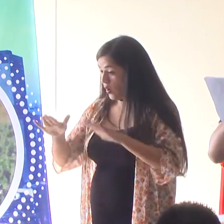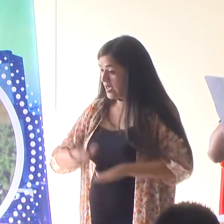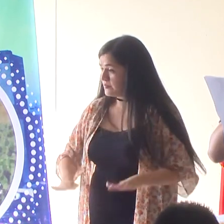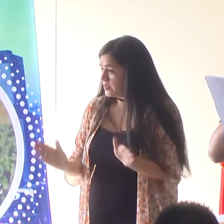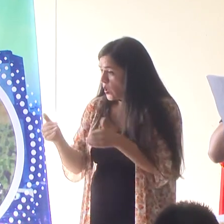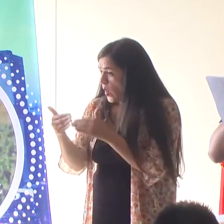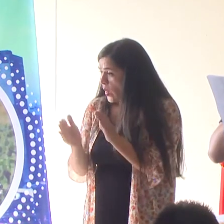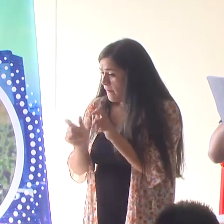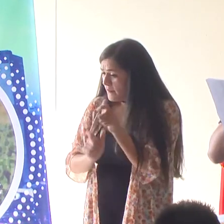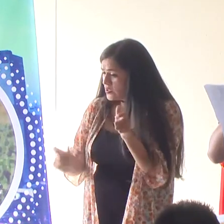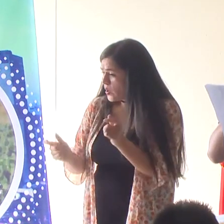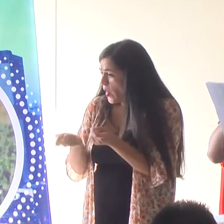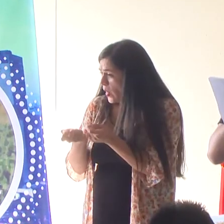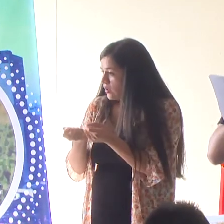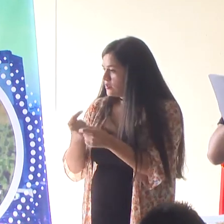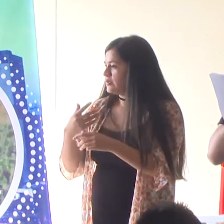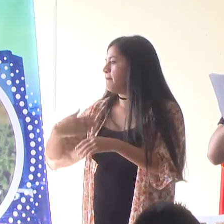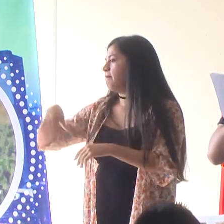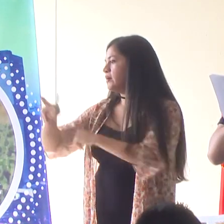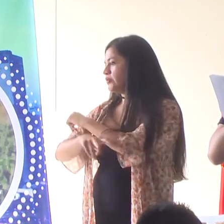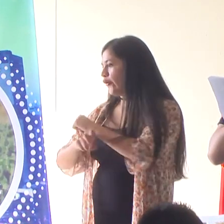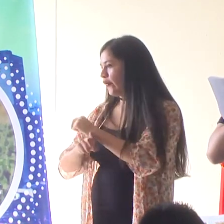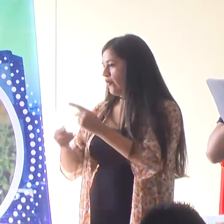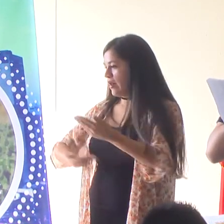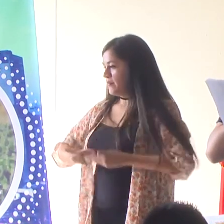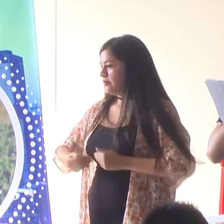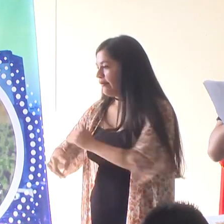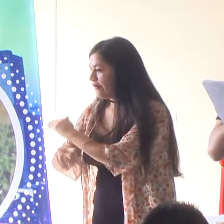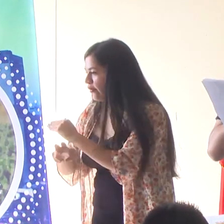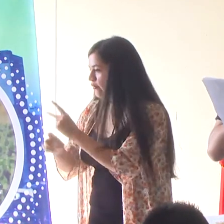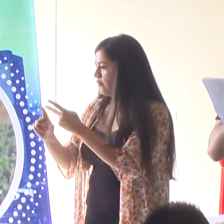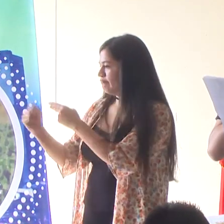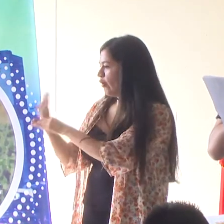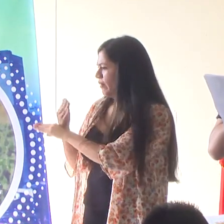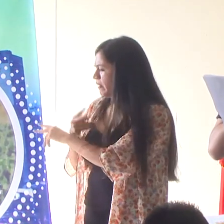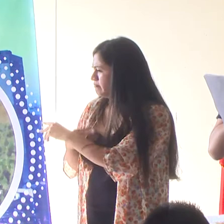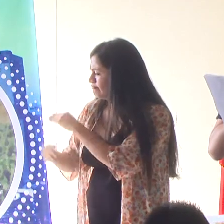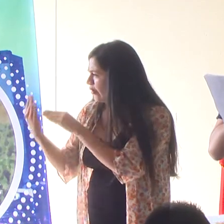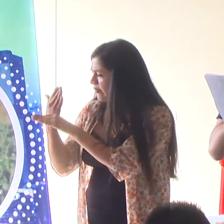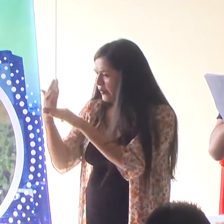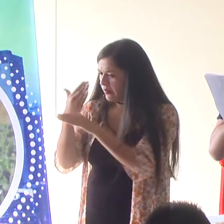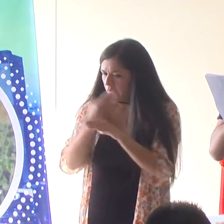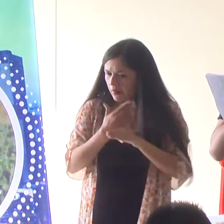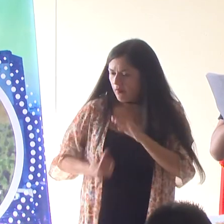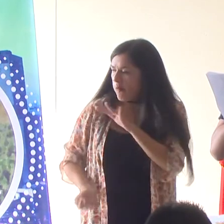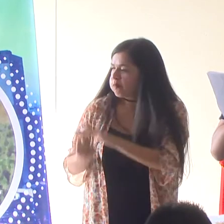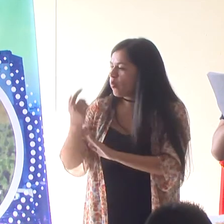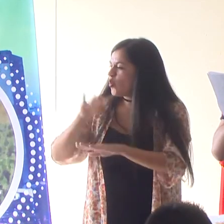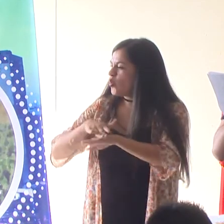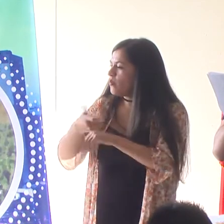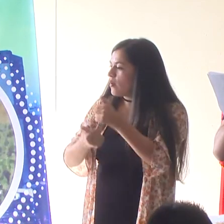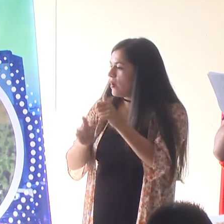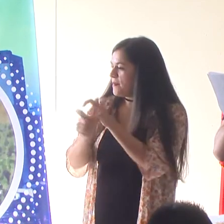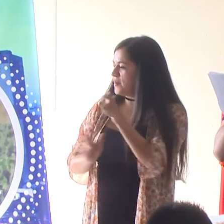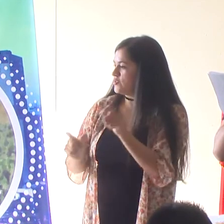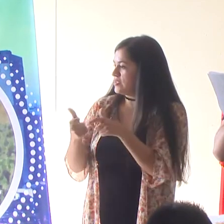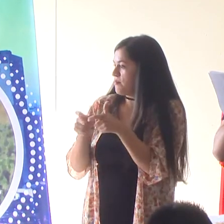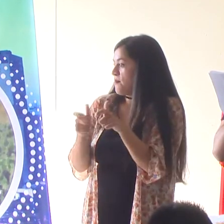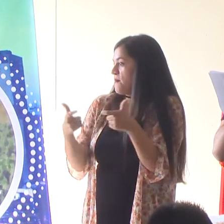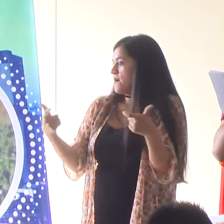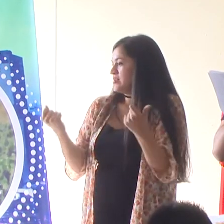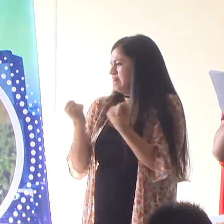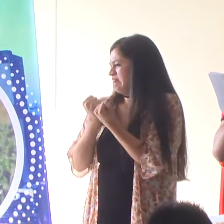el fleteo y los robos a establecimientos comerciales en positivo podríamos pensar que esta identificación colaboraría la